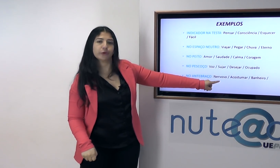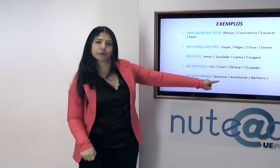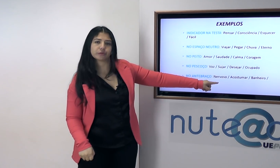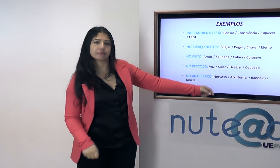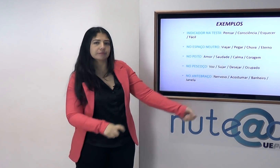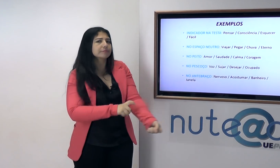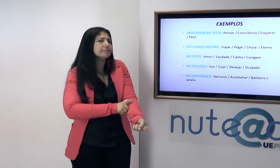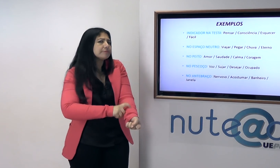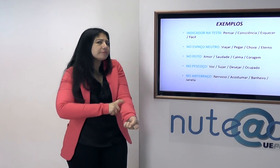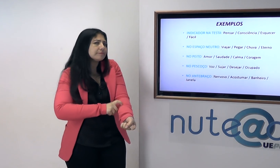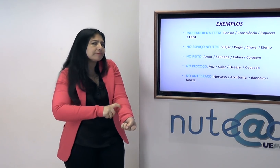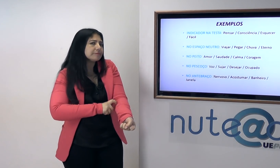nervoso.